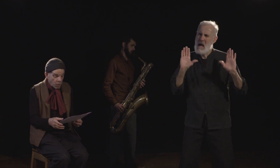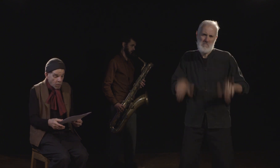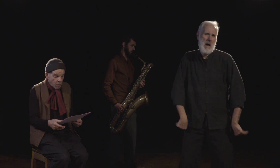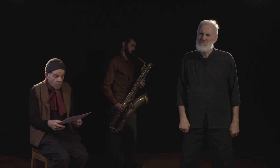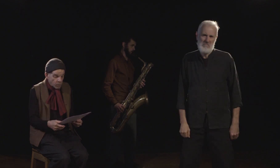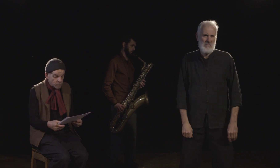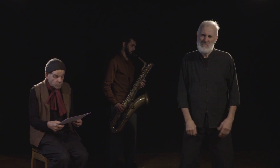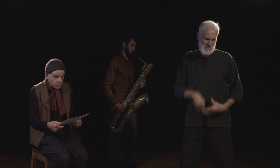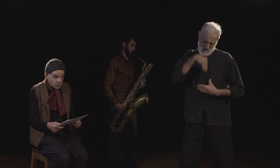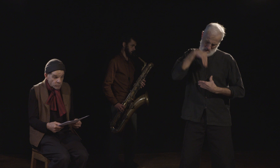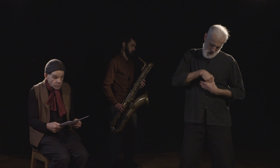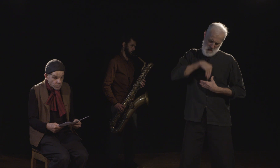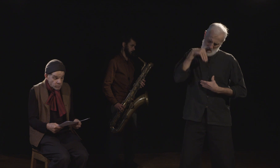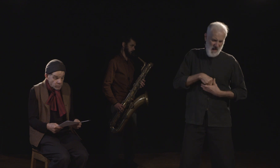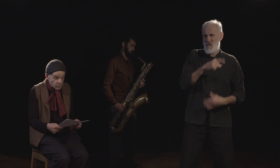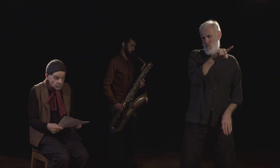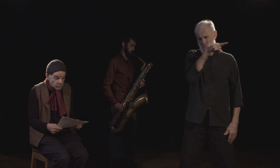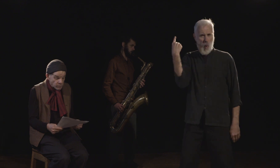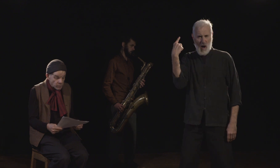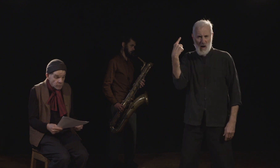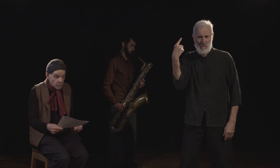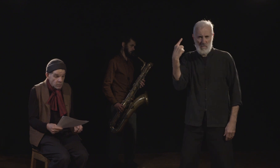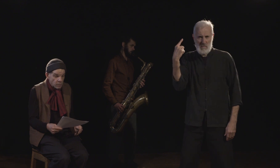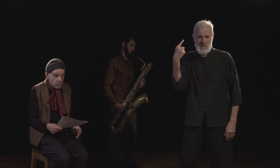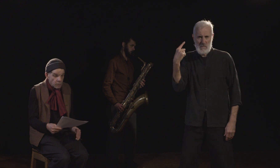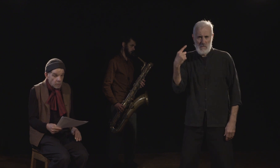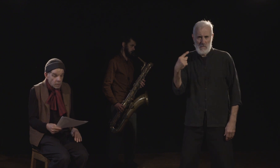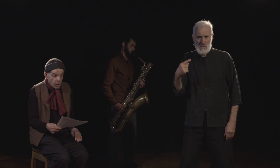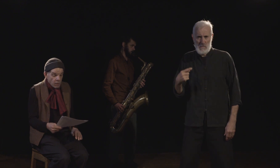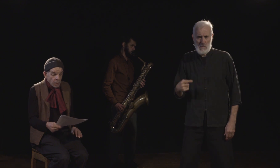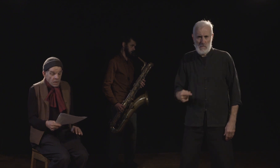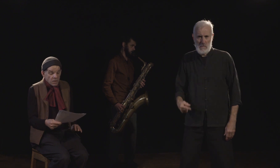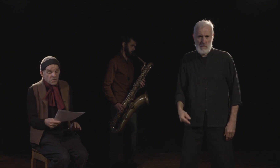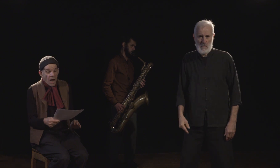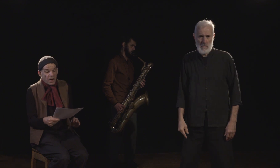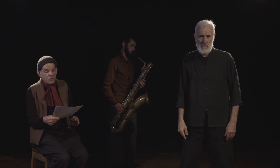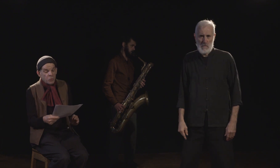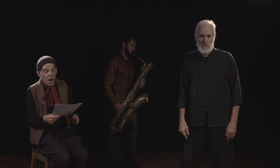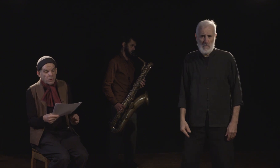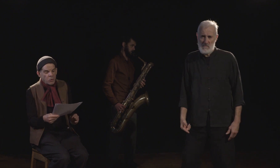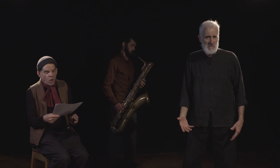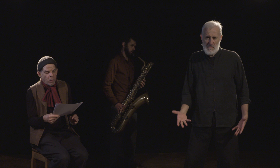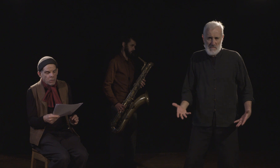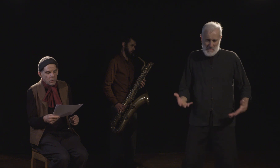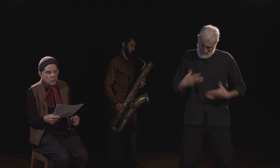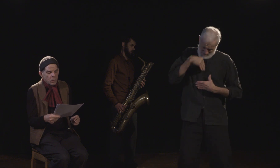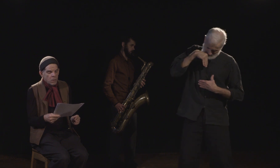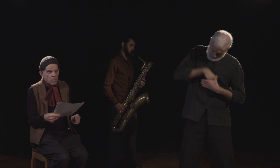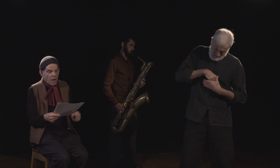dedans. ça reste noir